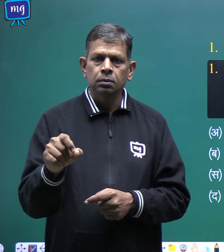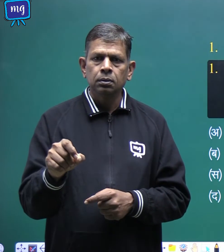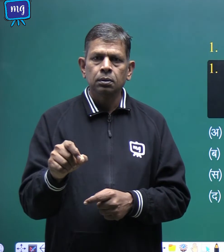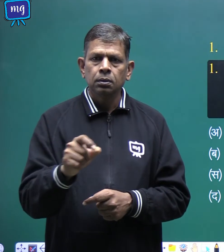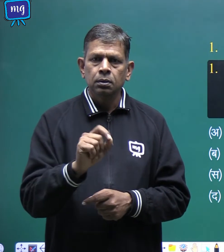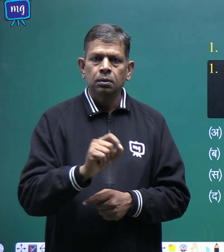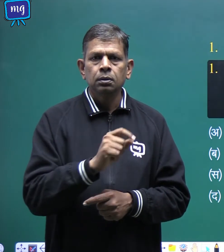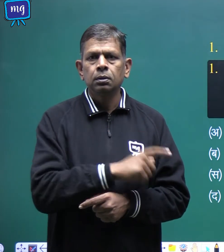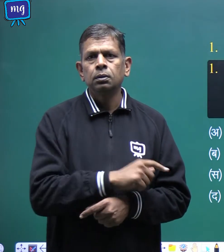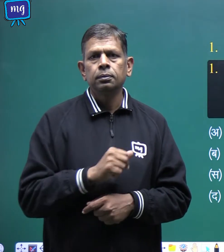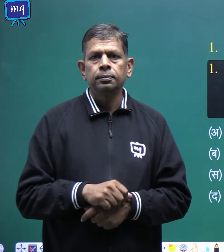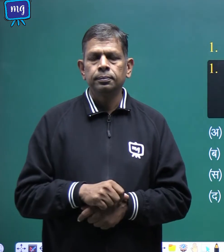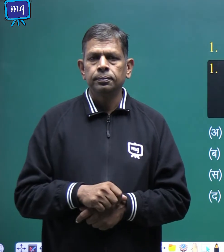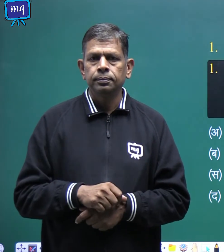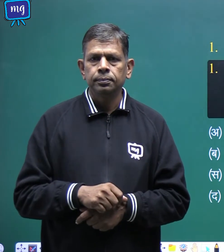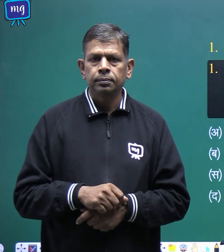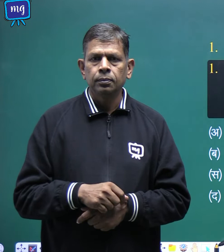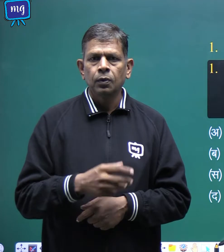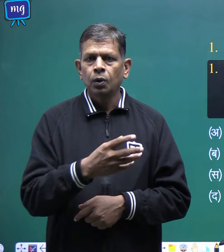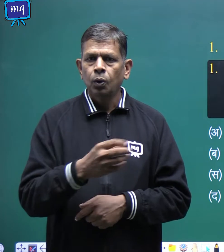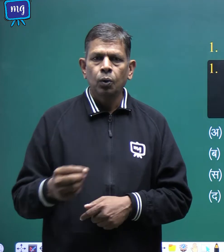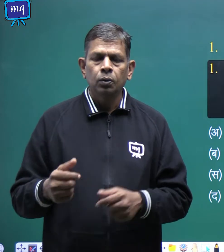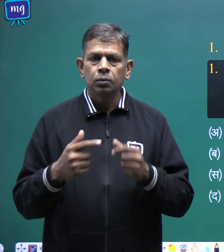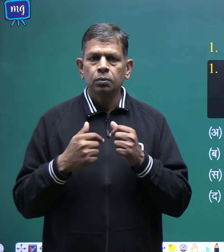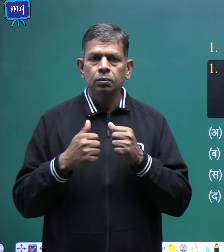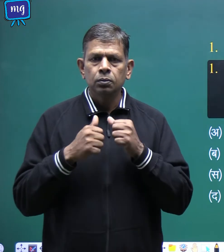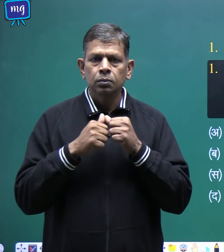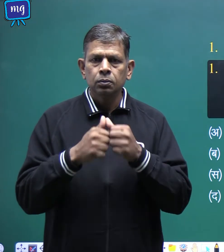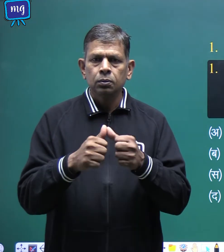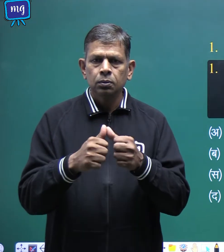चयन करना है और उत्तर को